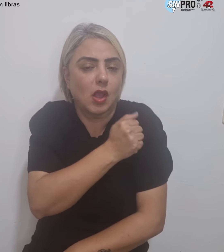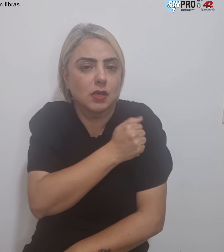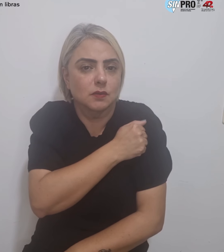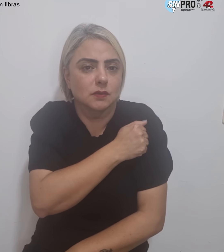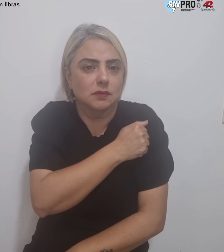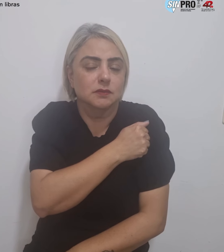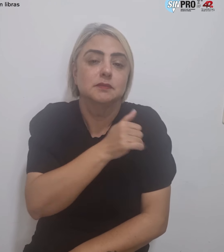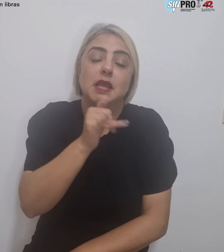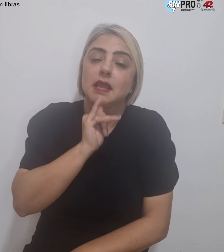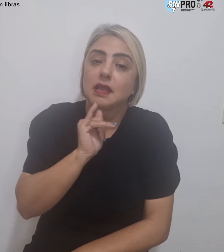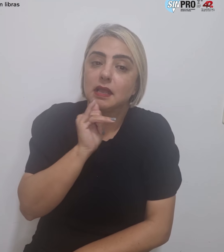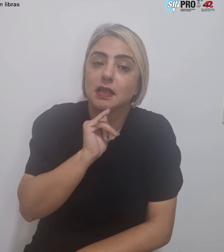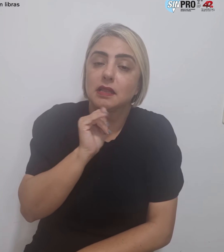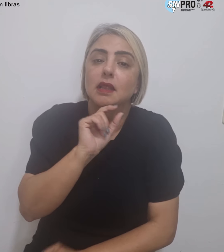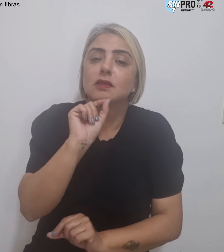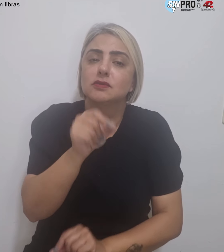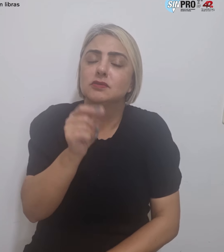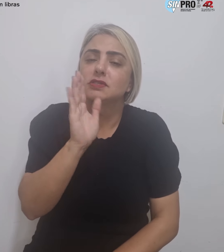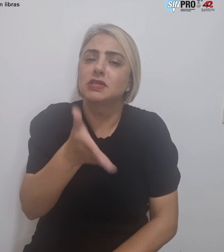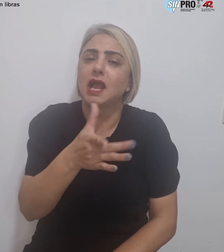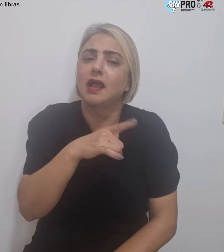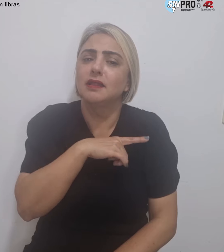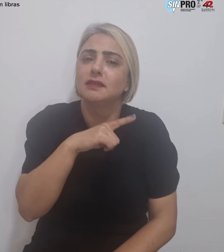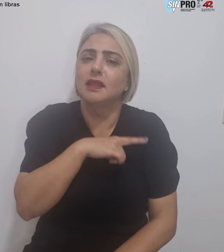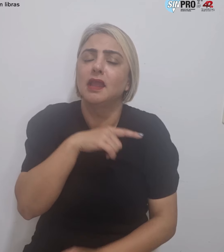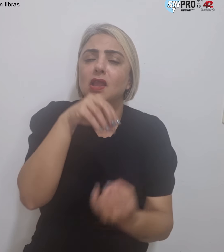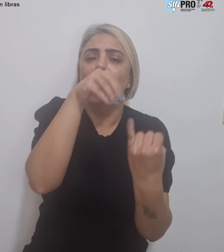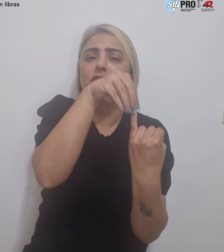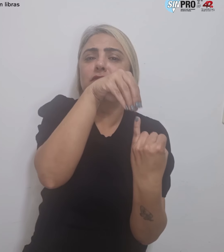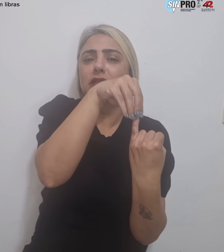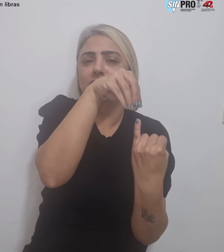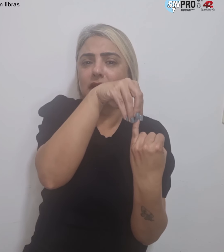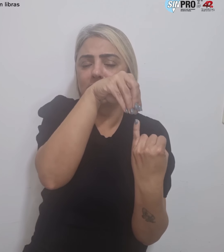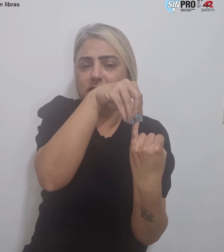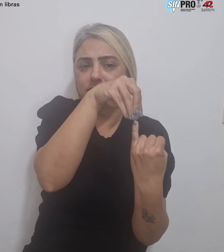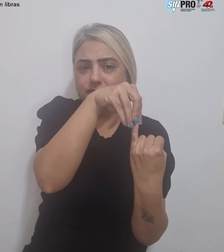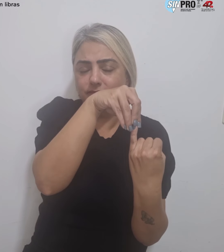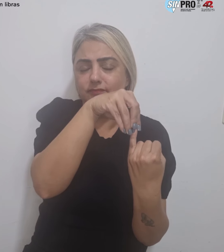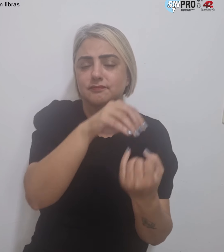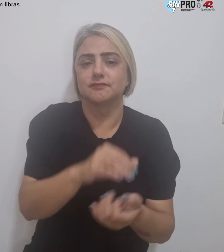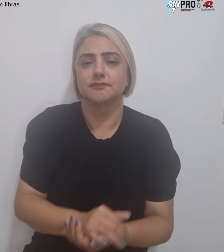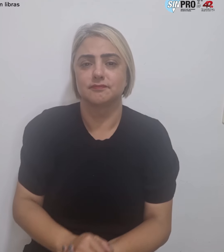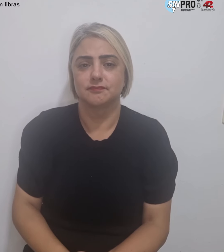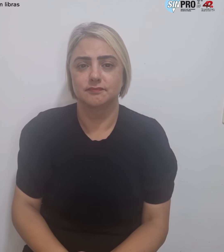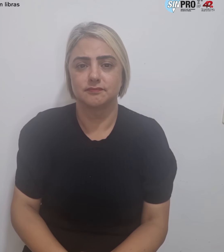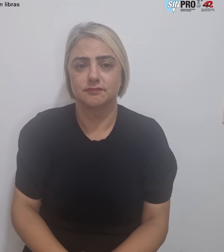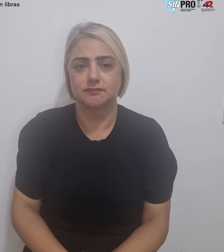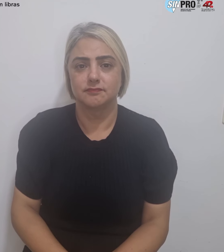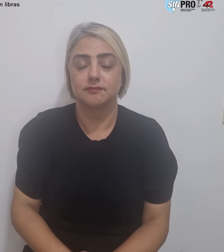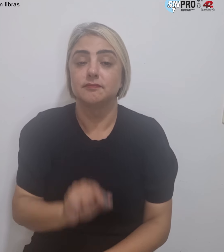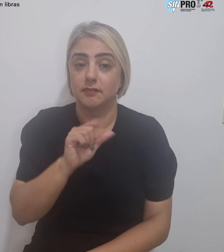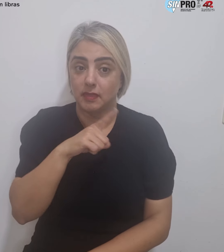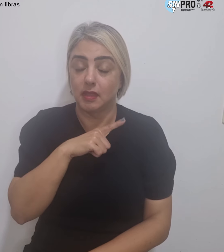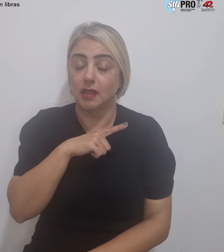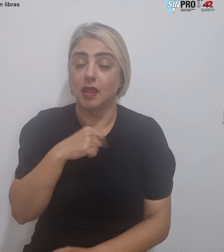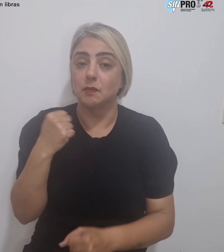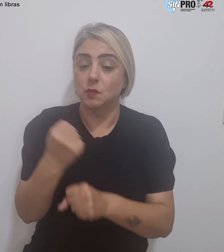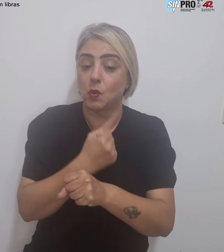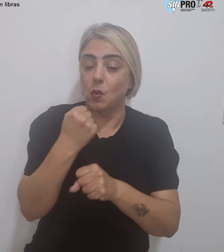exemplo do que já existe nos Institutos Federais de Educação. Devemos construir um